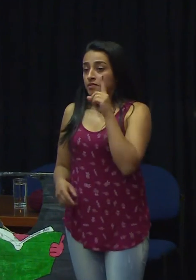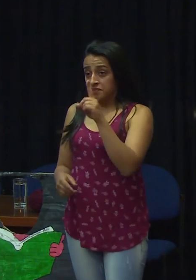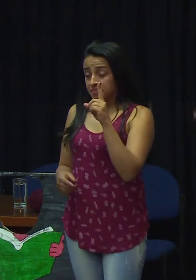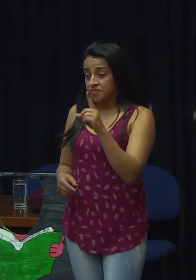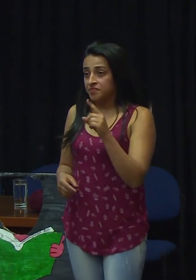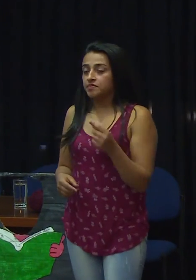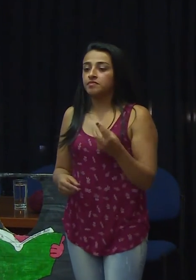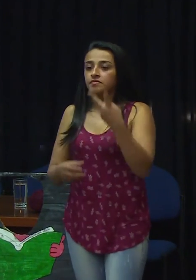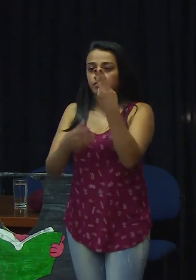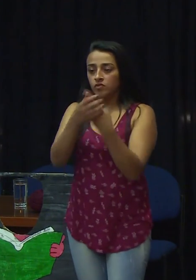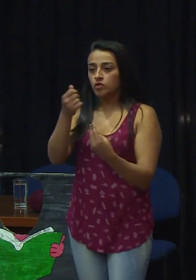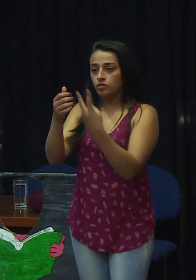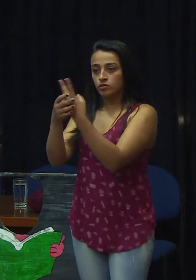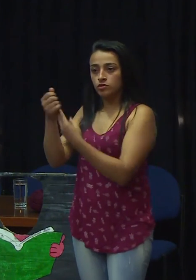Y se llama Antójame.